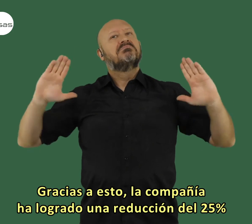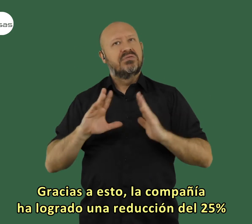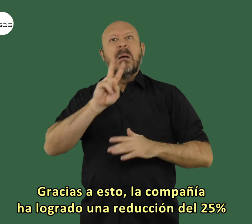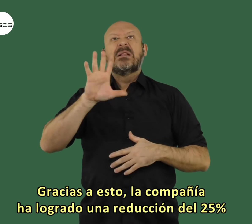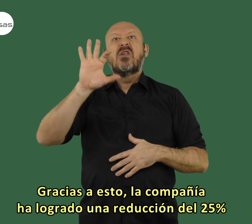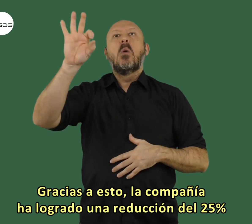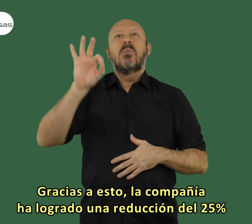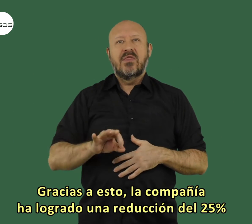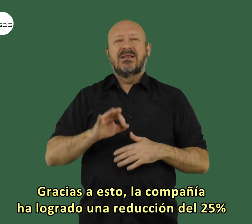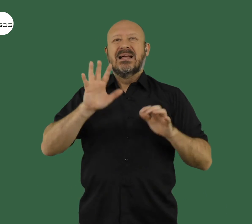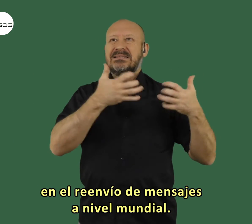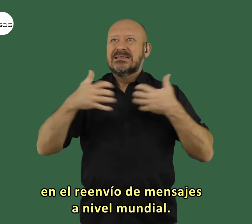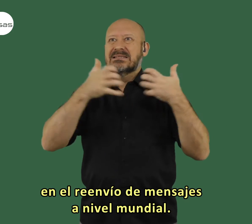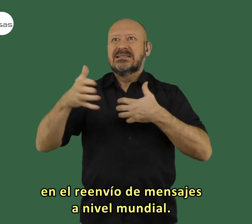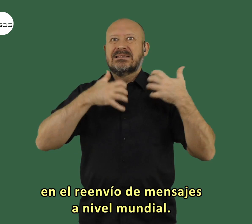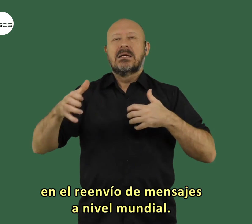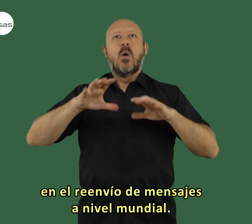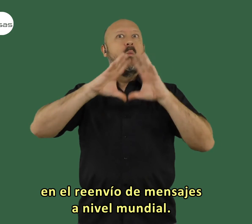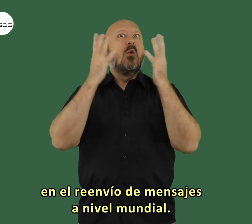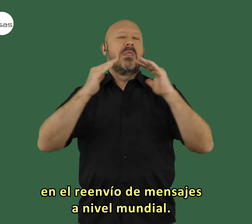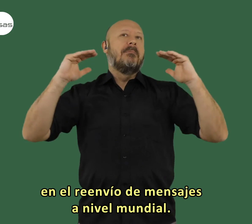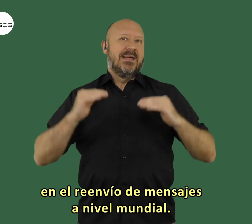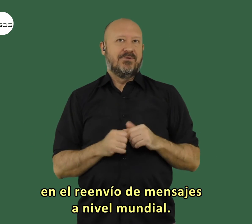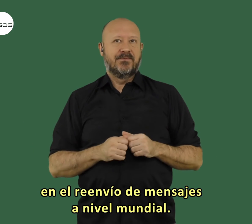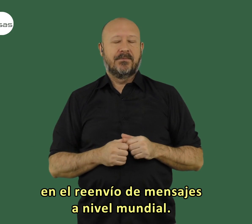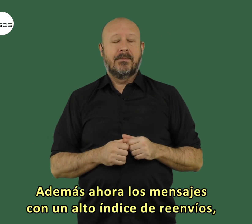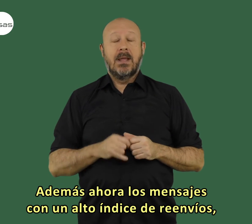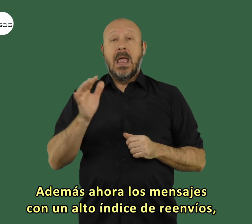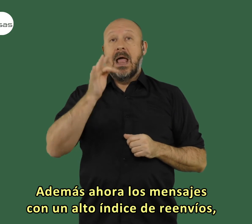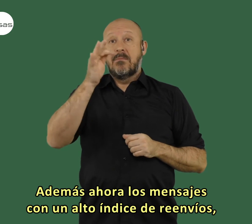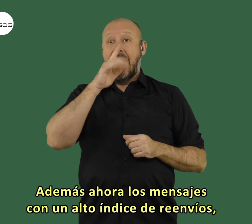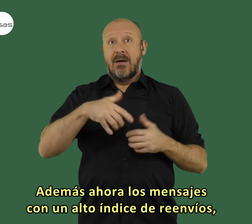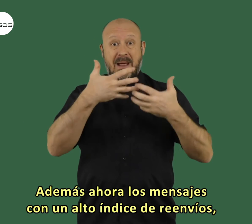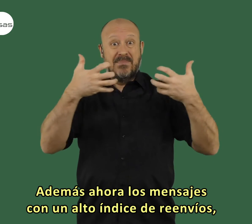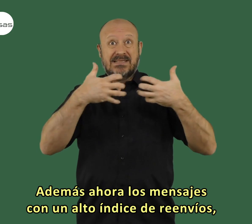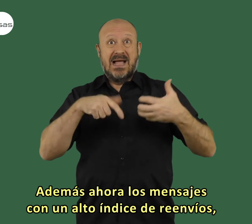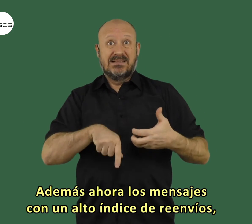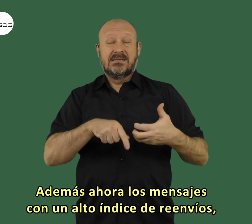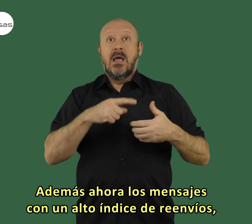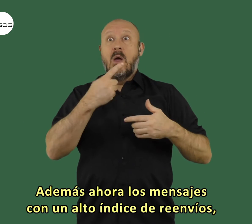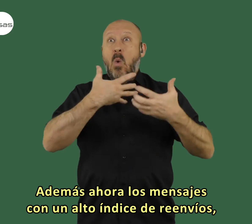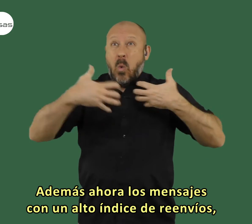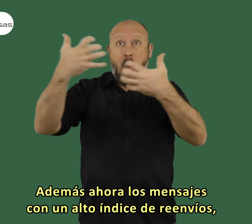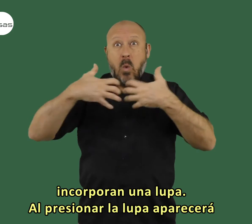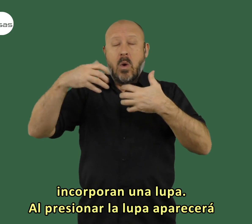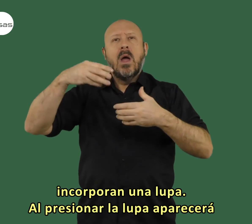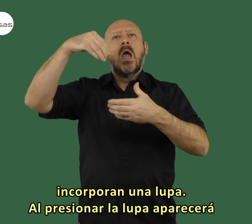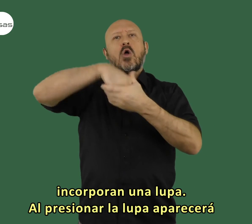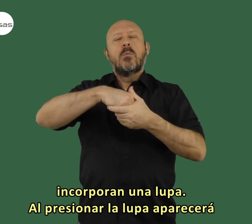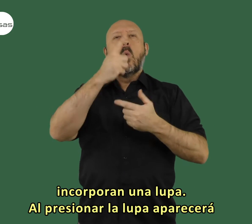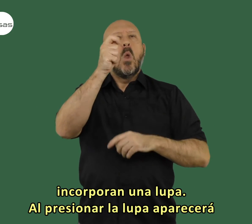logrado una reducción del 25% en el reenvío de mensajes a nivel mundial. Además, ahora los mensajes con un alto índice de